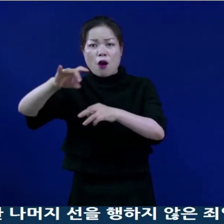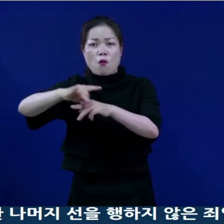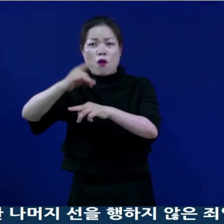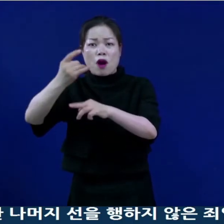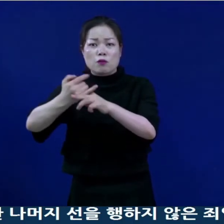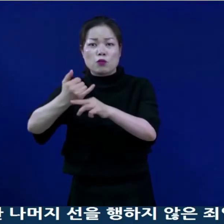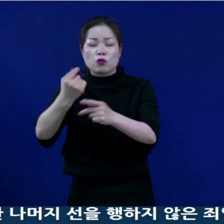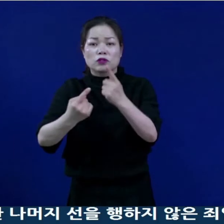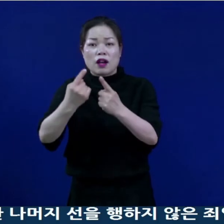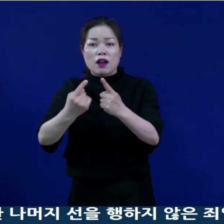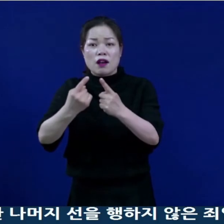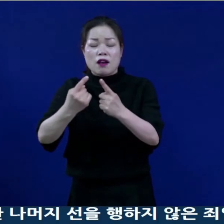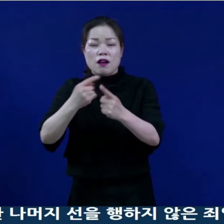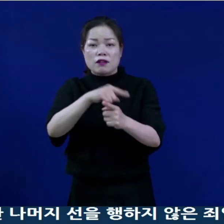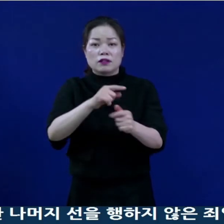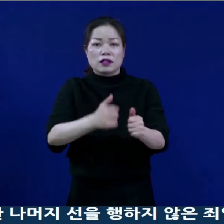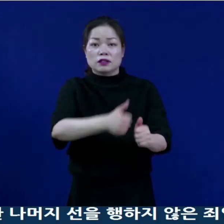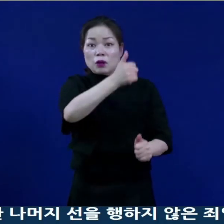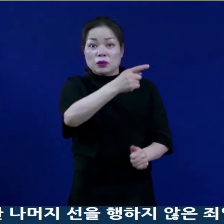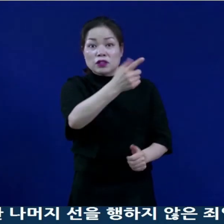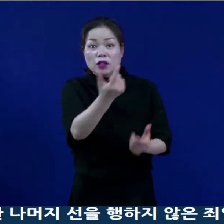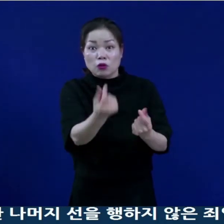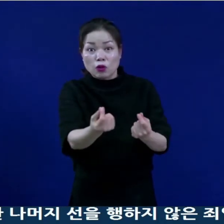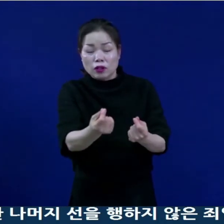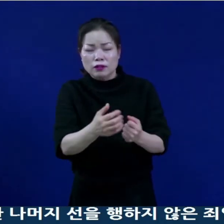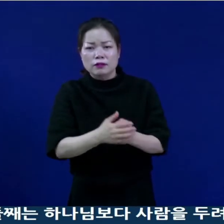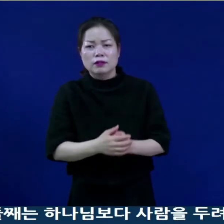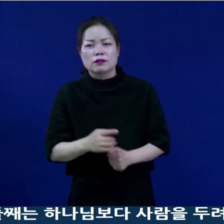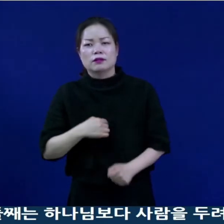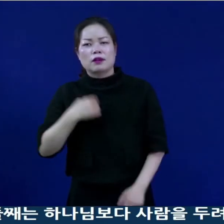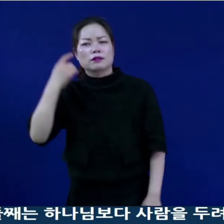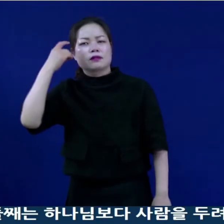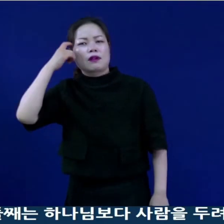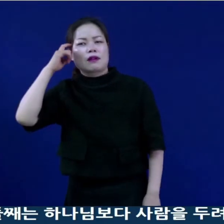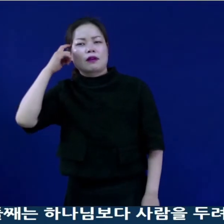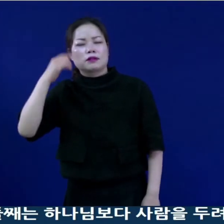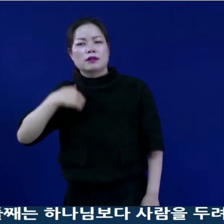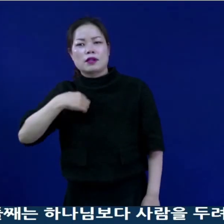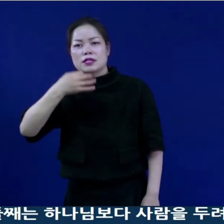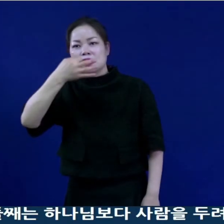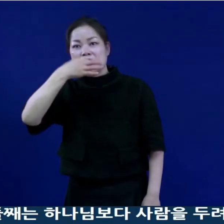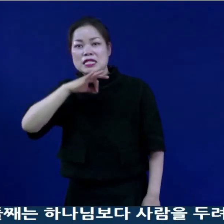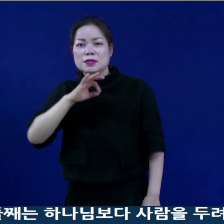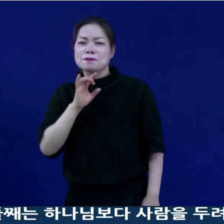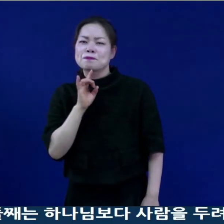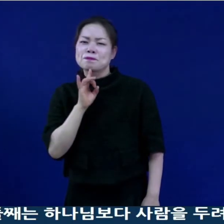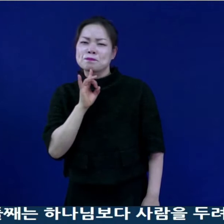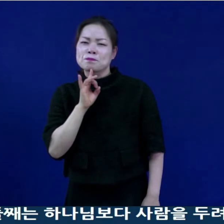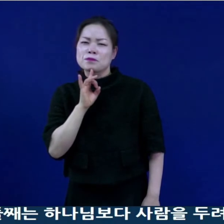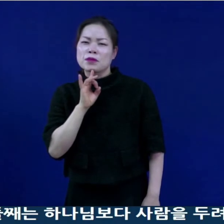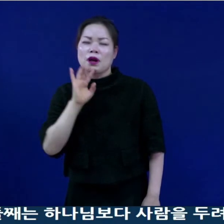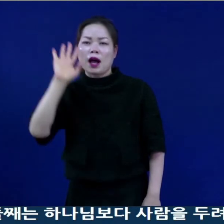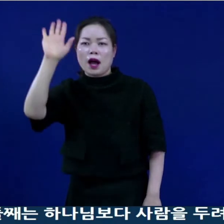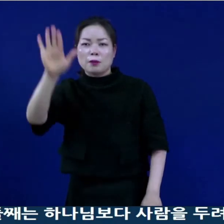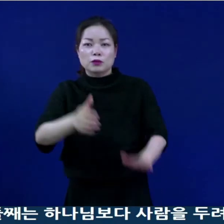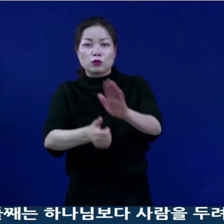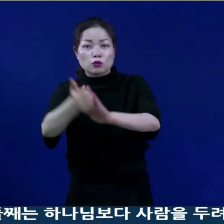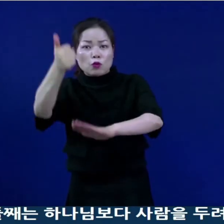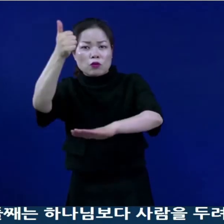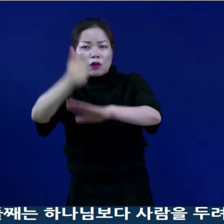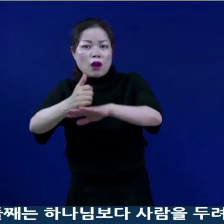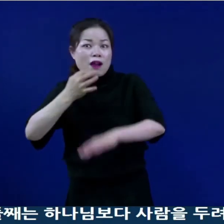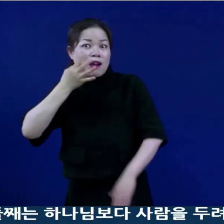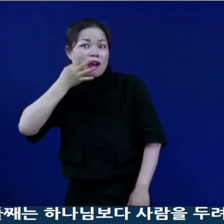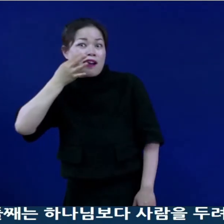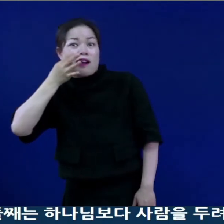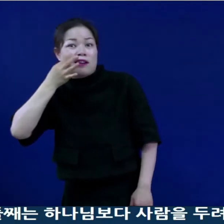무너지죠. 그리고 그는 철저히 자기만을 생각합니다. 자기의 이익과 출세만을 생각하죠. 그리고 그 인기에